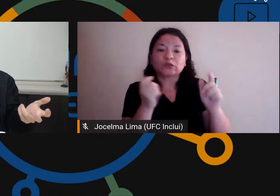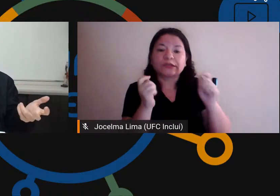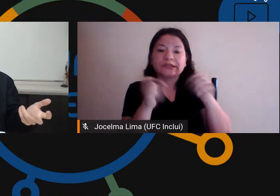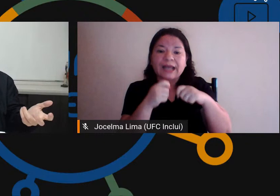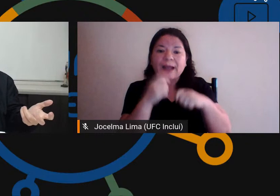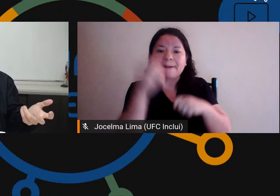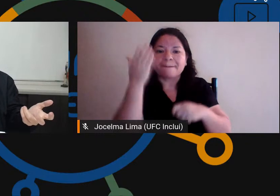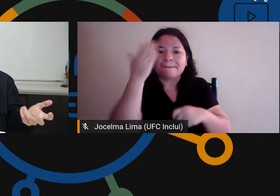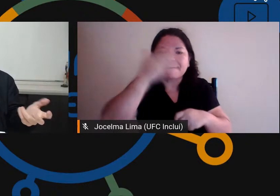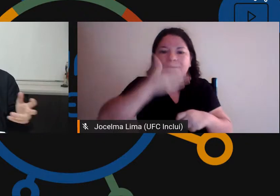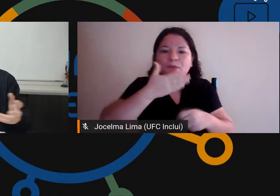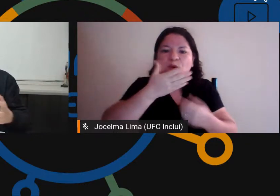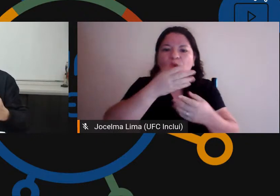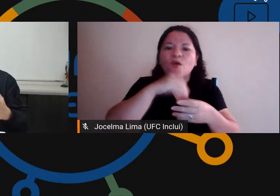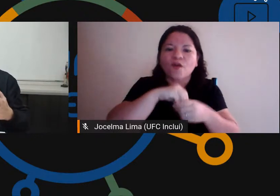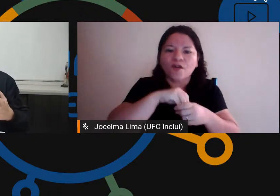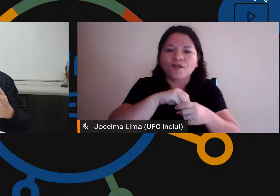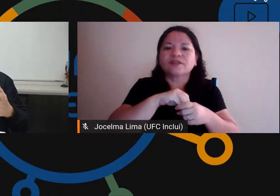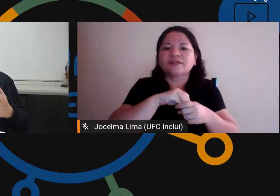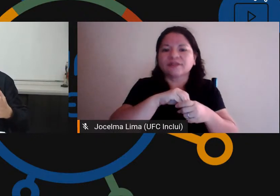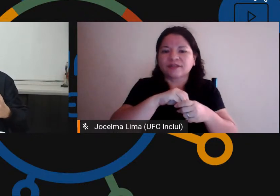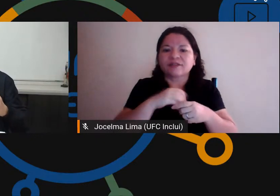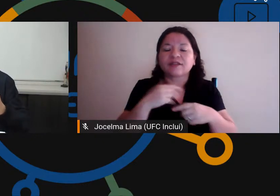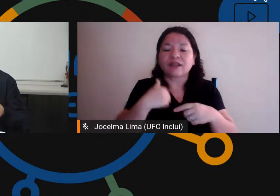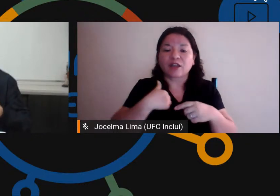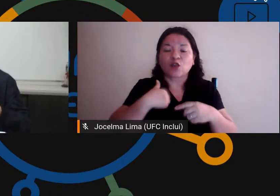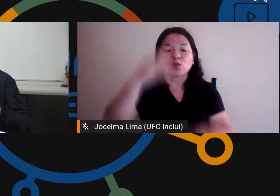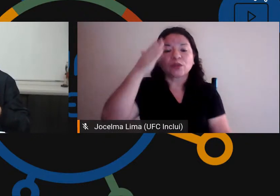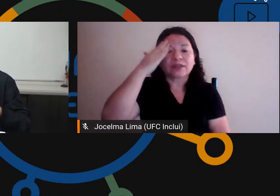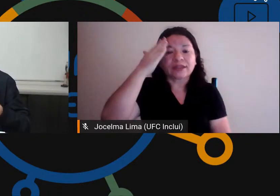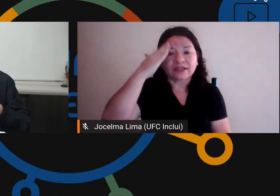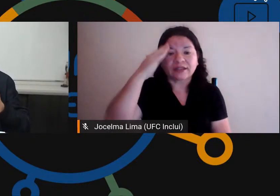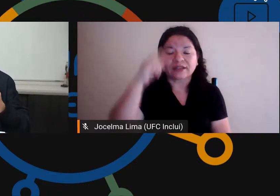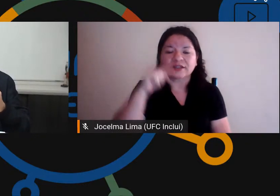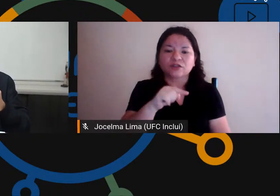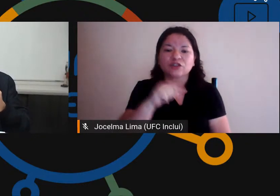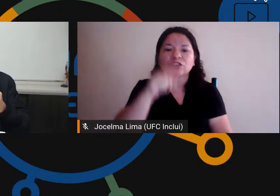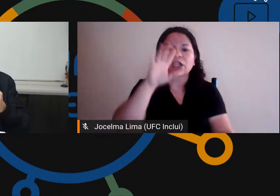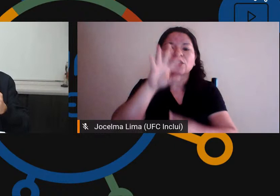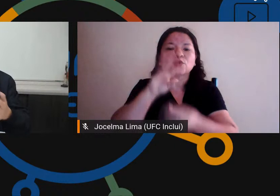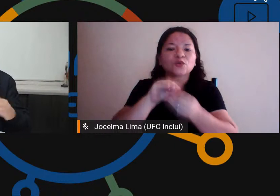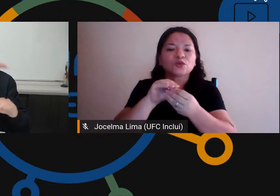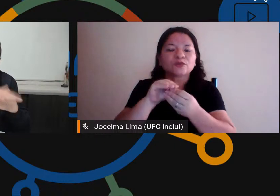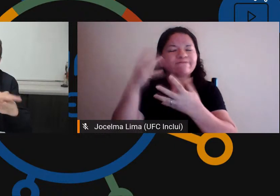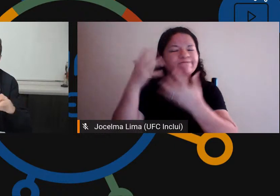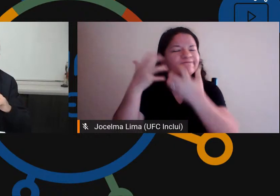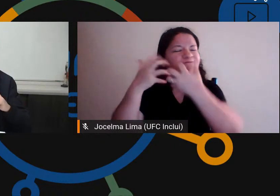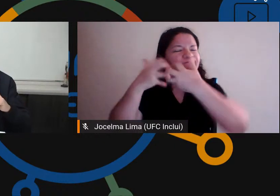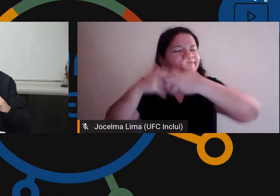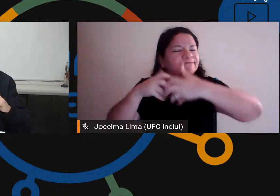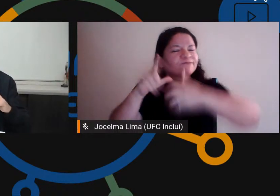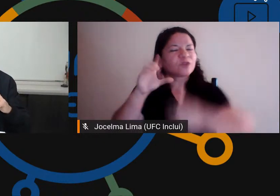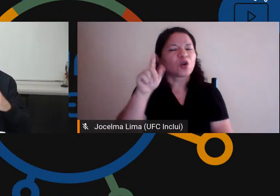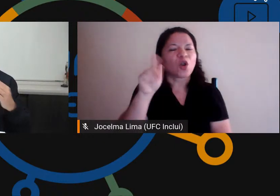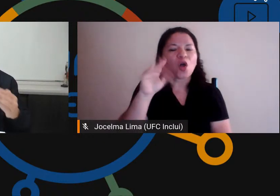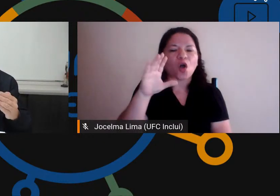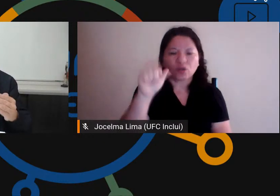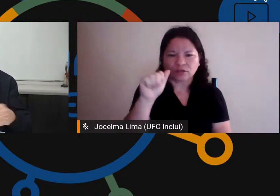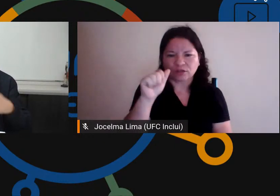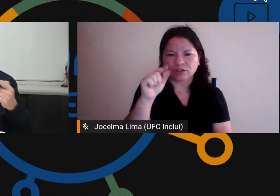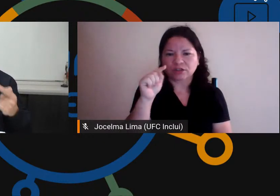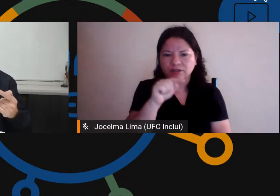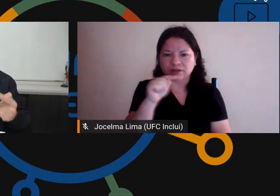base lá dentro, e que leitura eu faço disso e que conclusão nova eu trago em cima disso. Por isso